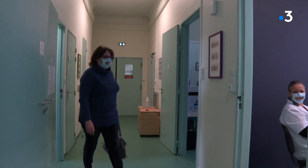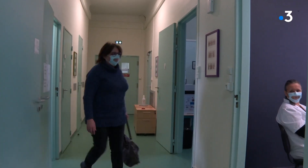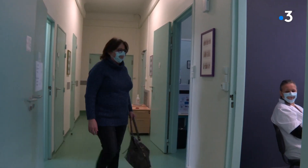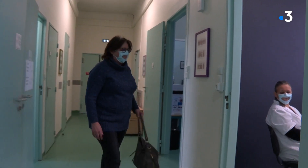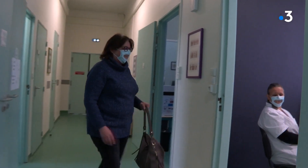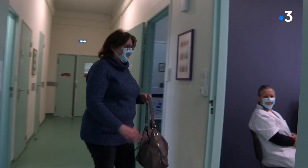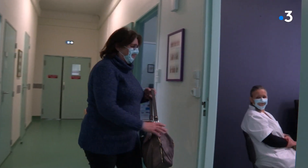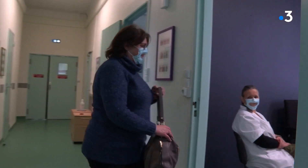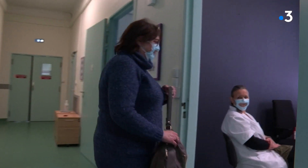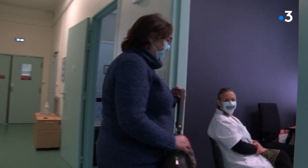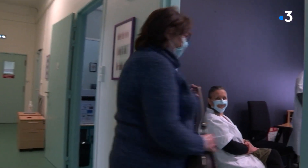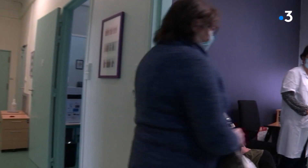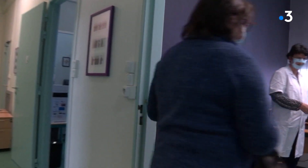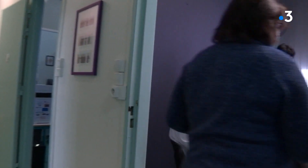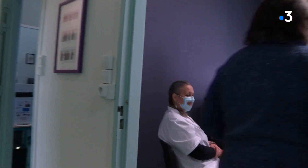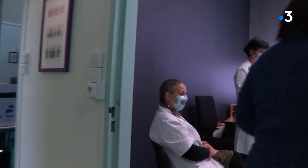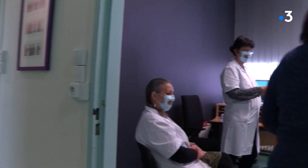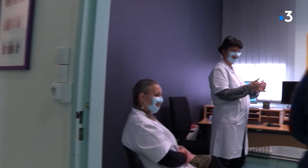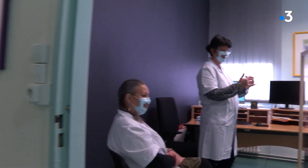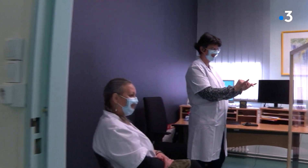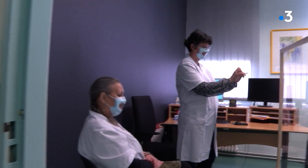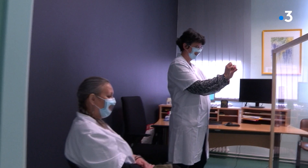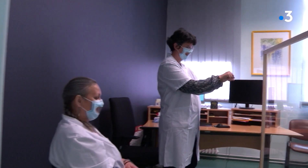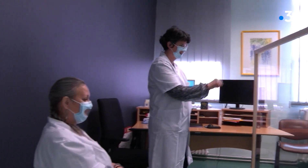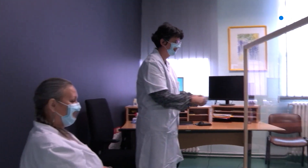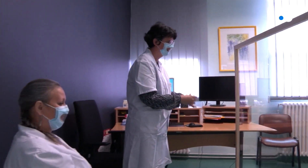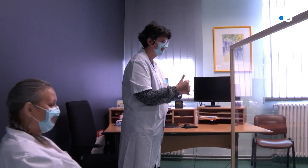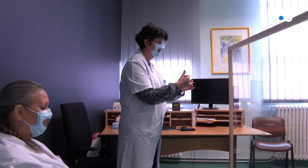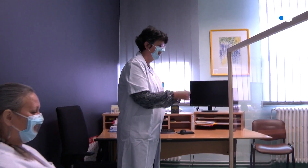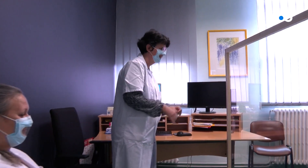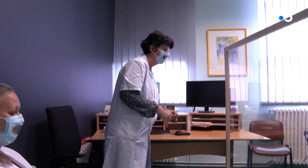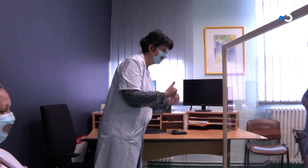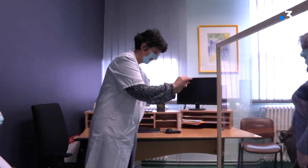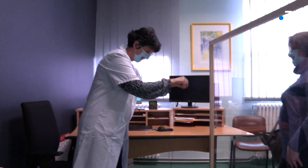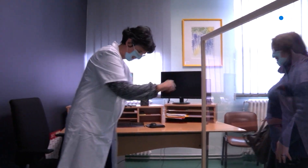en Nouvelle-Aquitaine. Le docteur Perrault mène sa consultation en langue des signes.